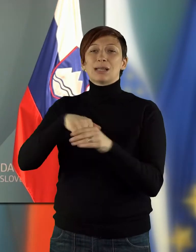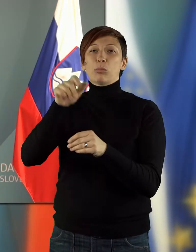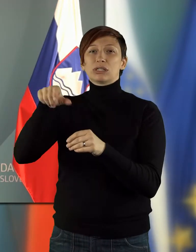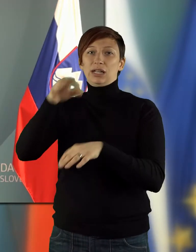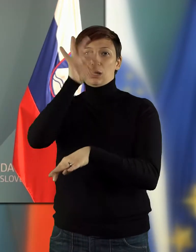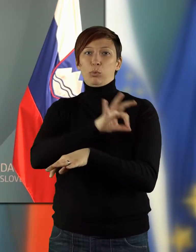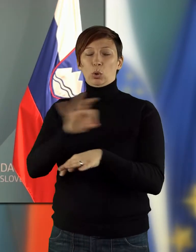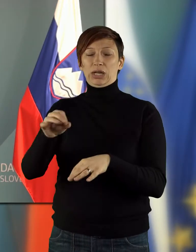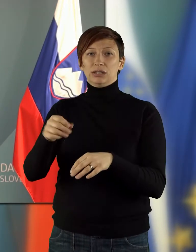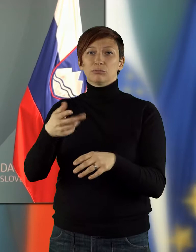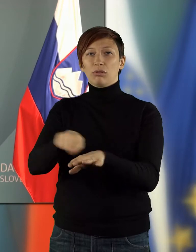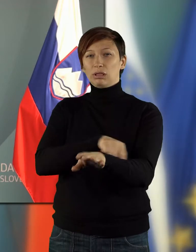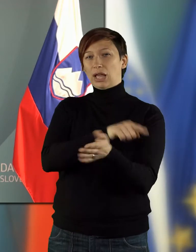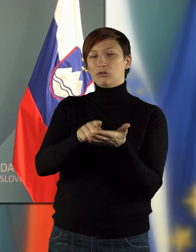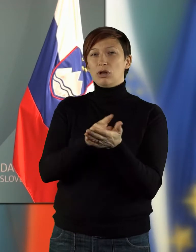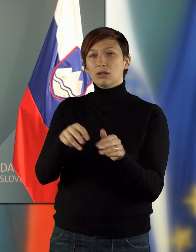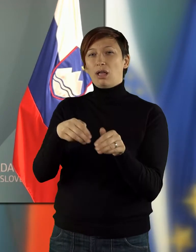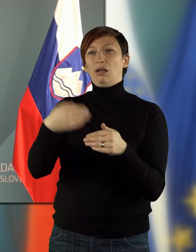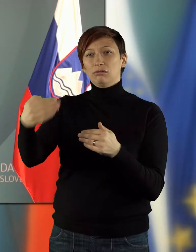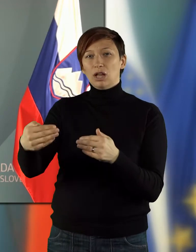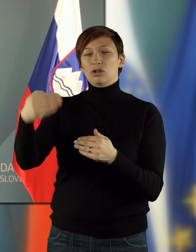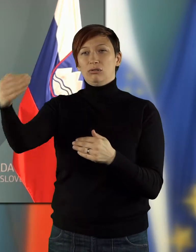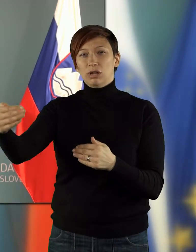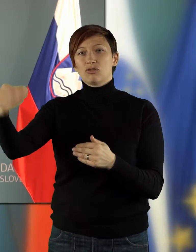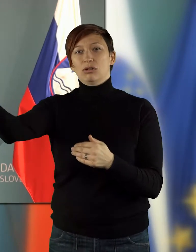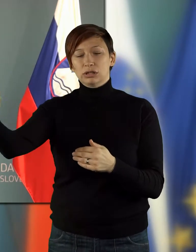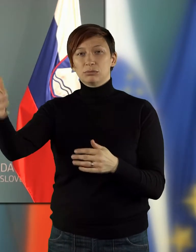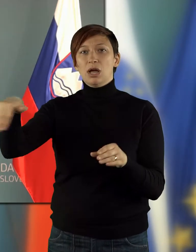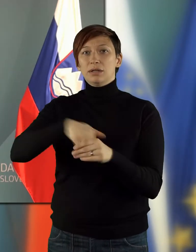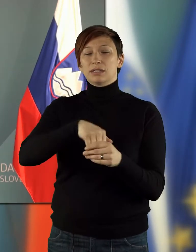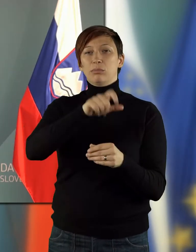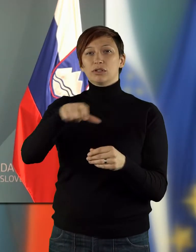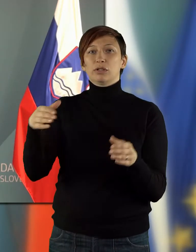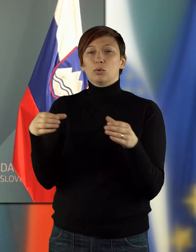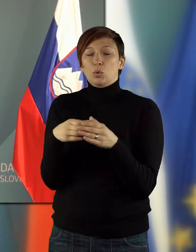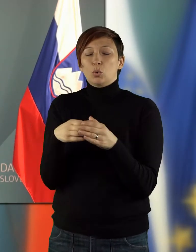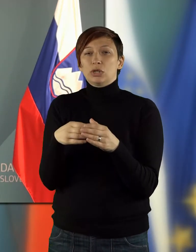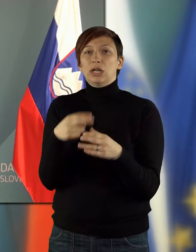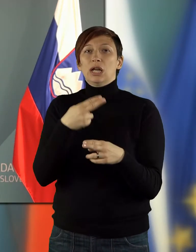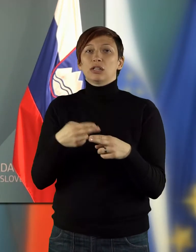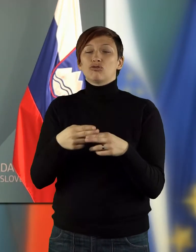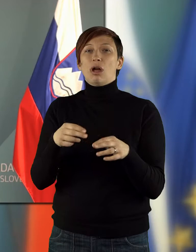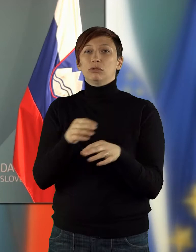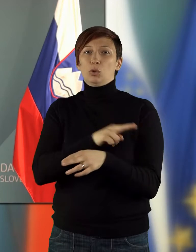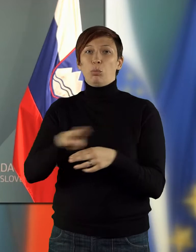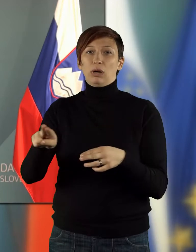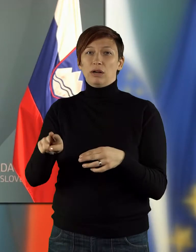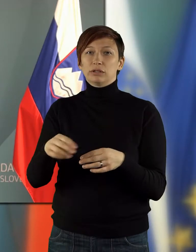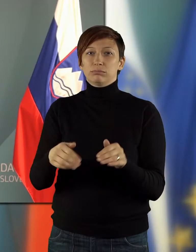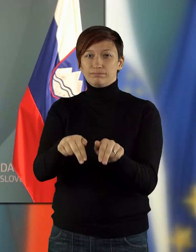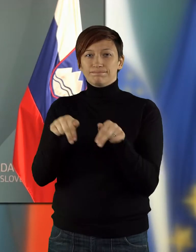na projektih, s katerim smo dalj časa odlašali zaradi tega, ker smo pri zaposlovanju vsaj v ožji državni upravi